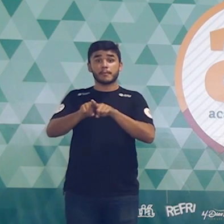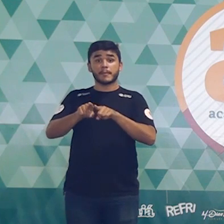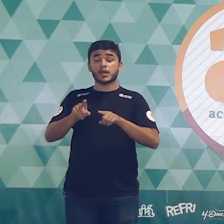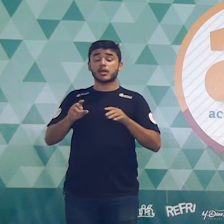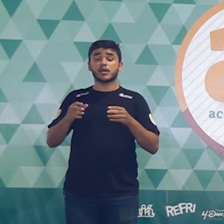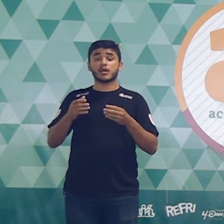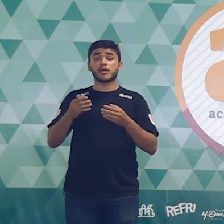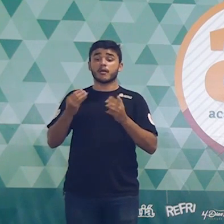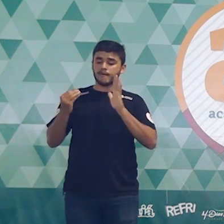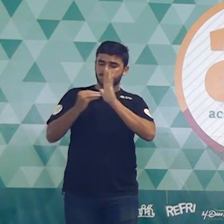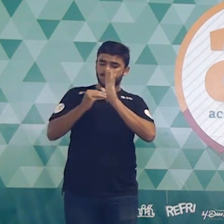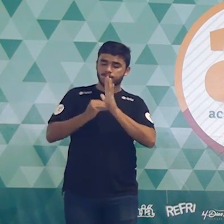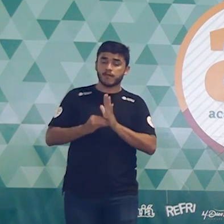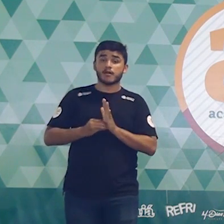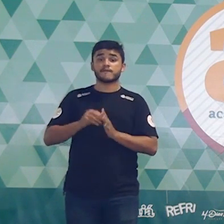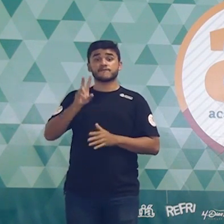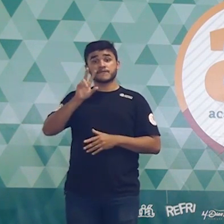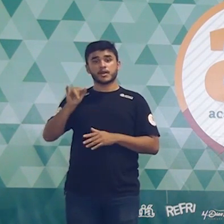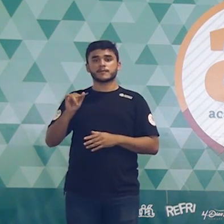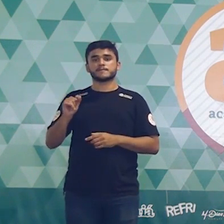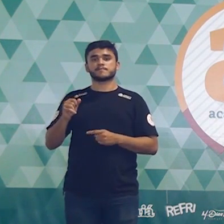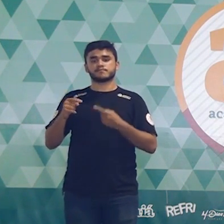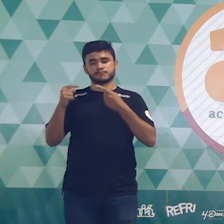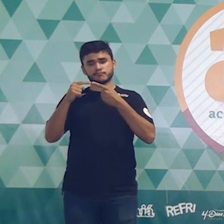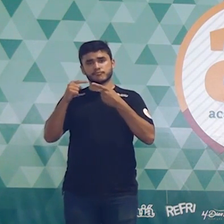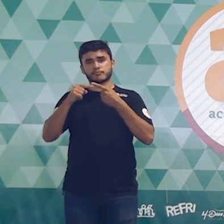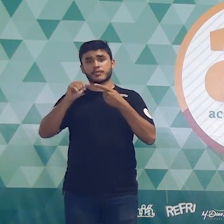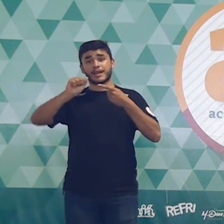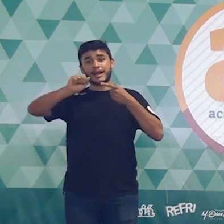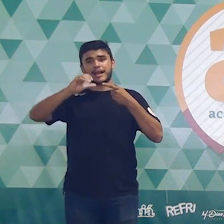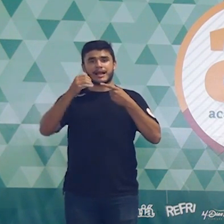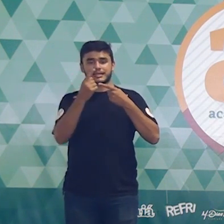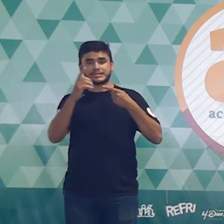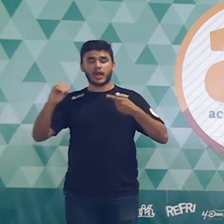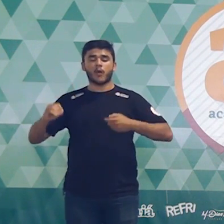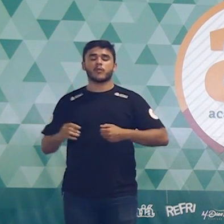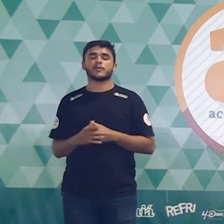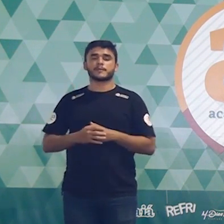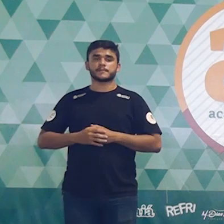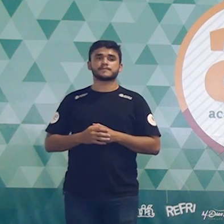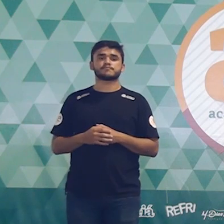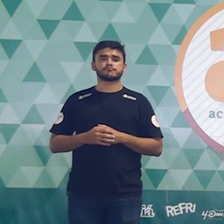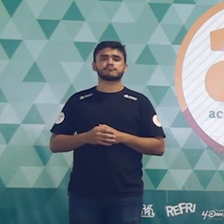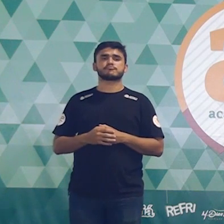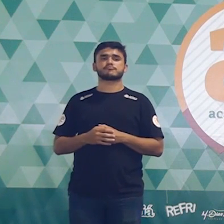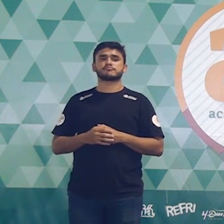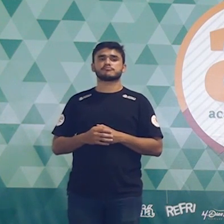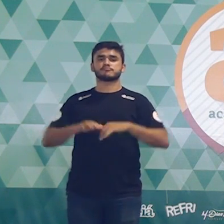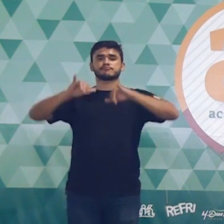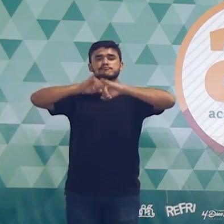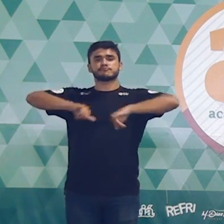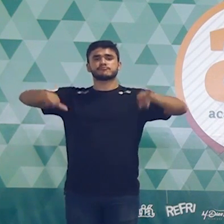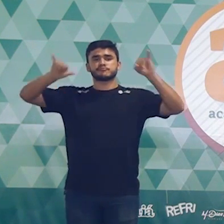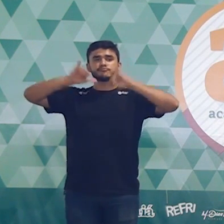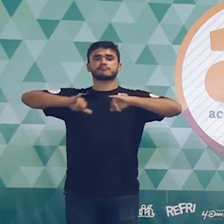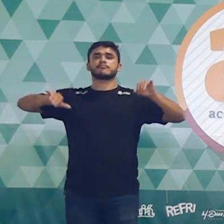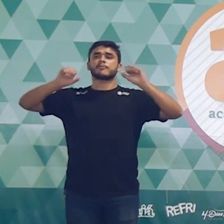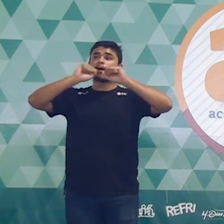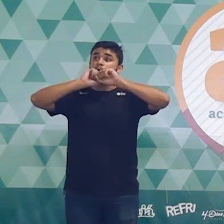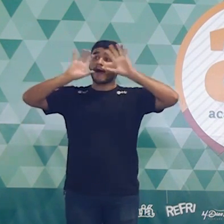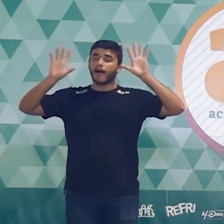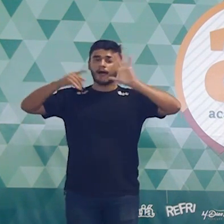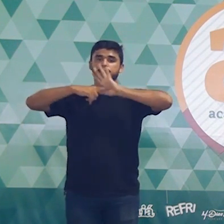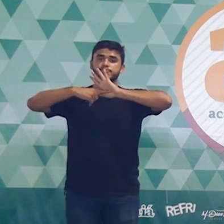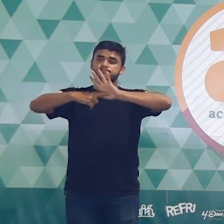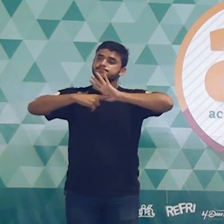ações? Investimentos, intensificar investimentos em políticas públicas. O que mais que a gente pede? Campanhas de esclarecimento, informes